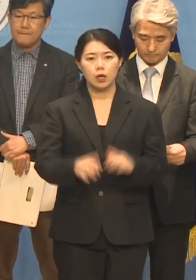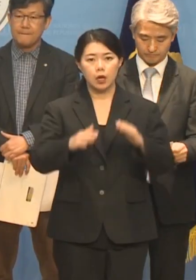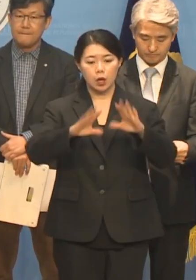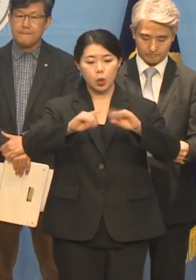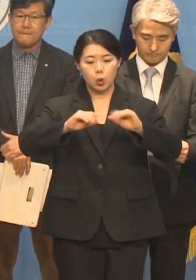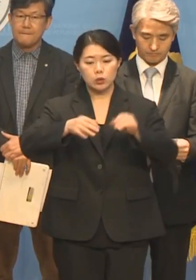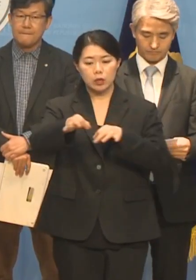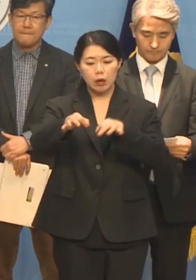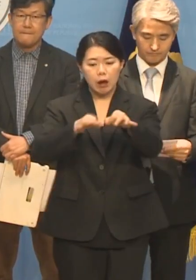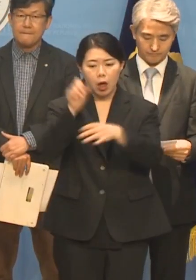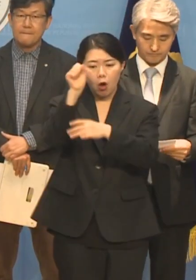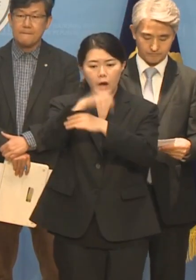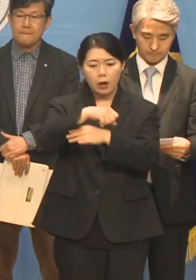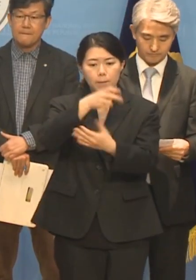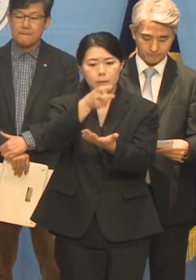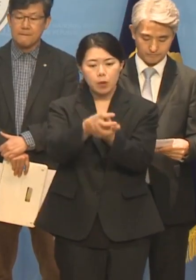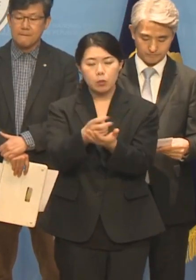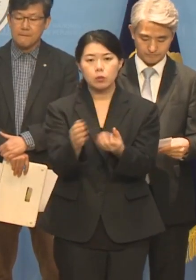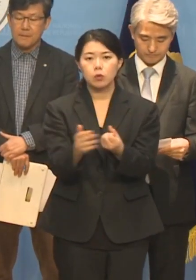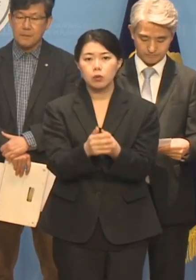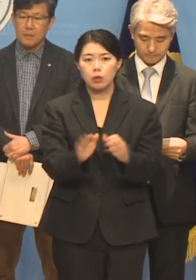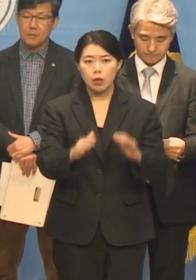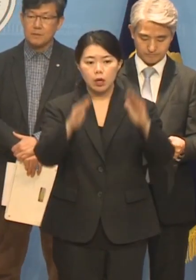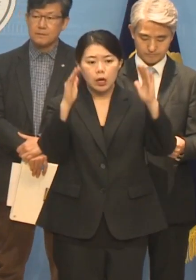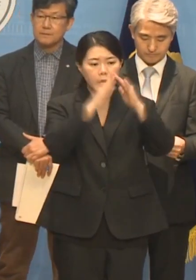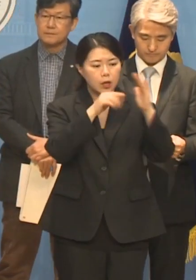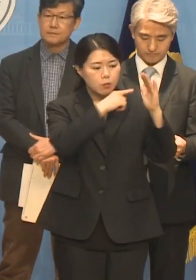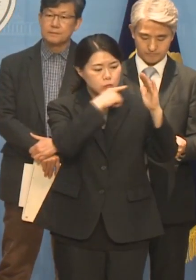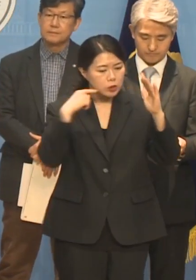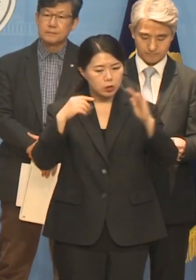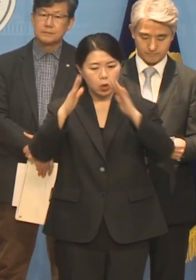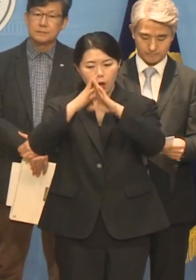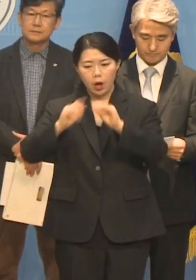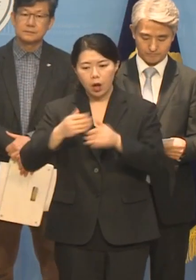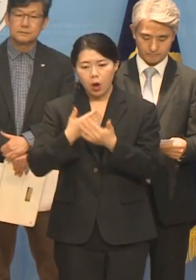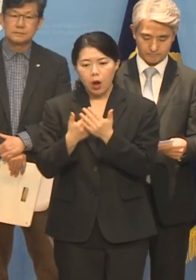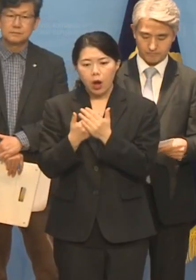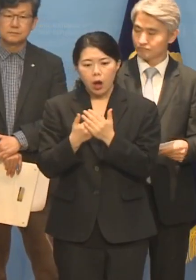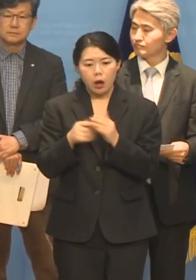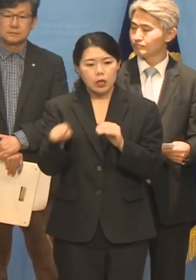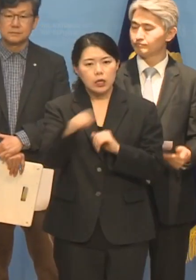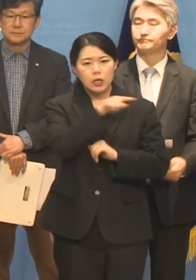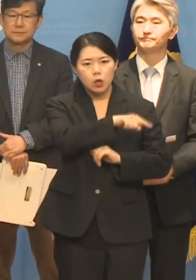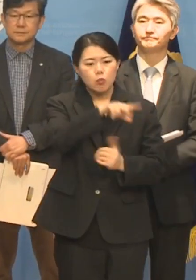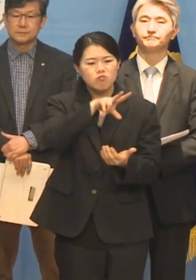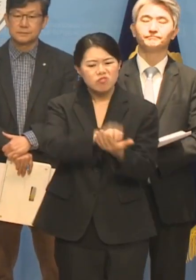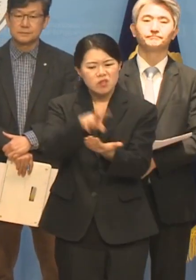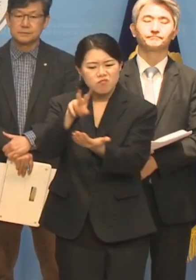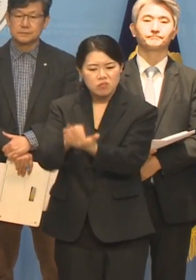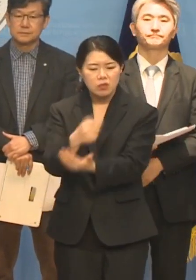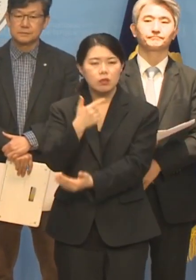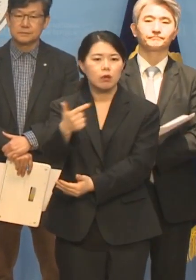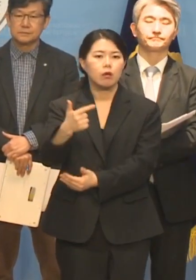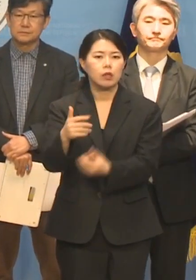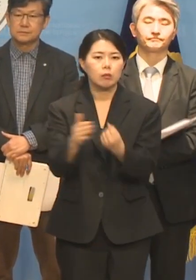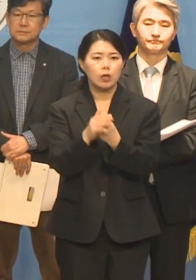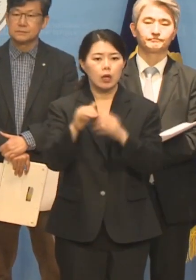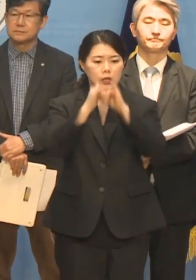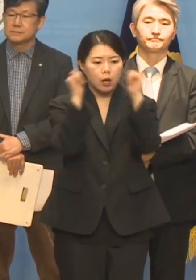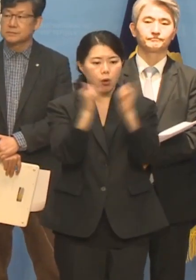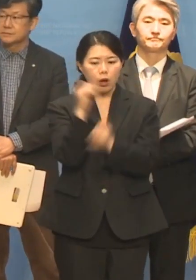허가제 파동에서는 이 가계부채 그리고 부동산 불안을 다 건드렸습니다. 그래서 사회가 흔들리는